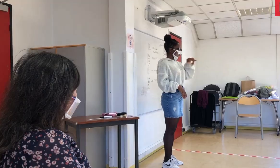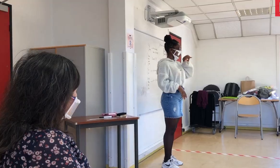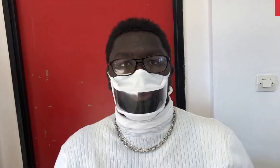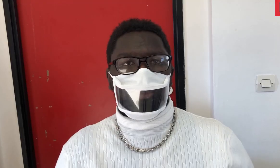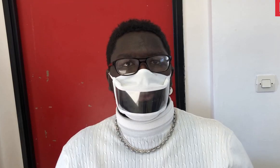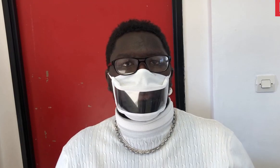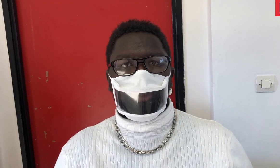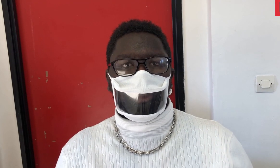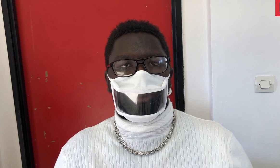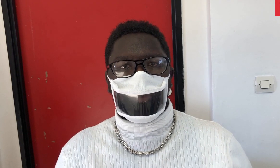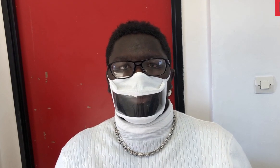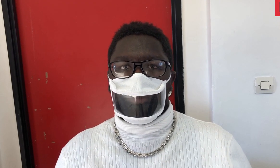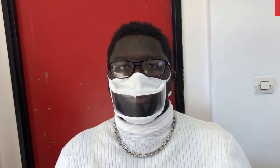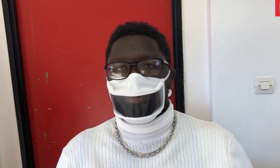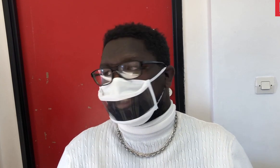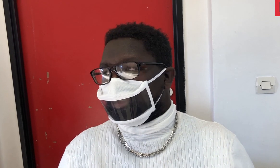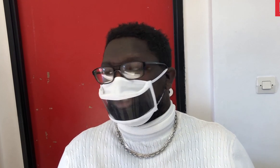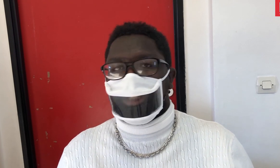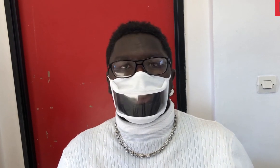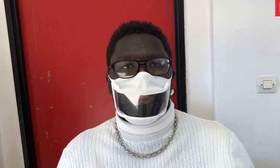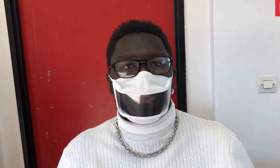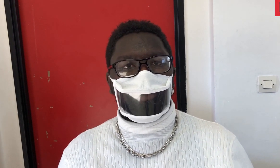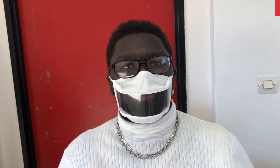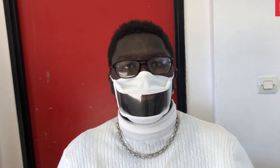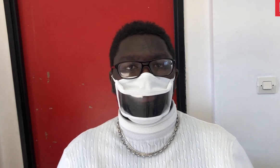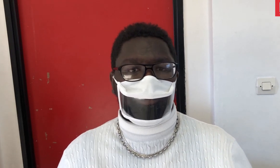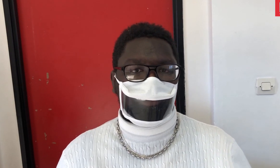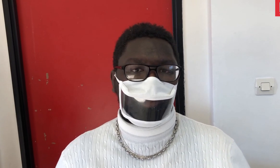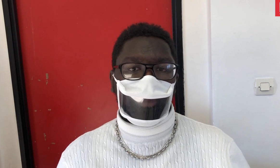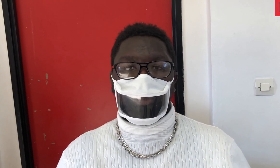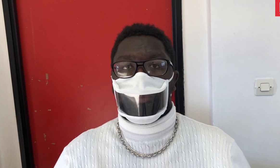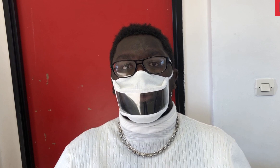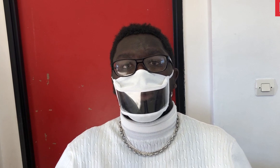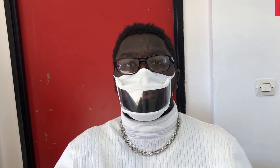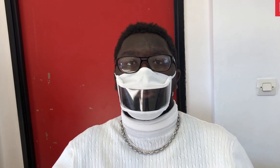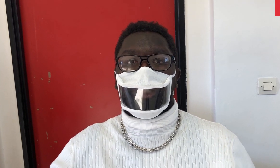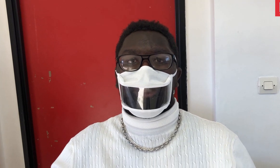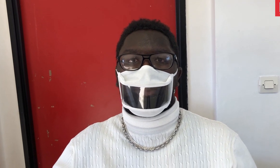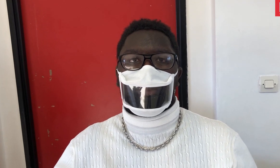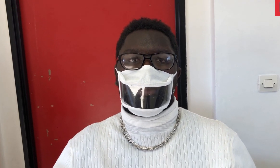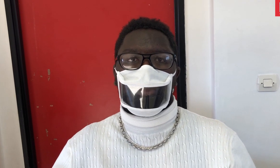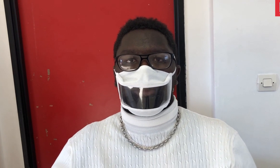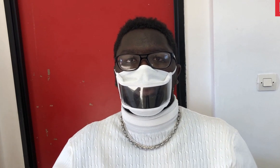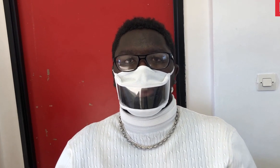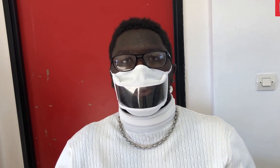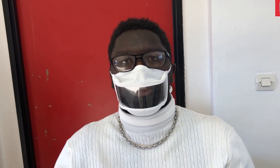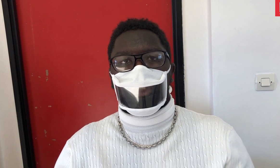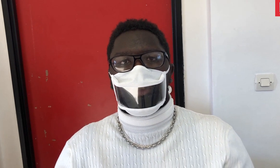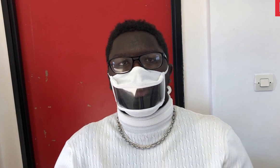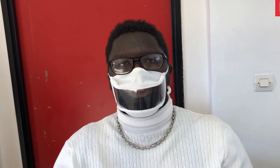que je puisse apprendre un petit peu la langue des signes, pour que, pour moi, plus tard, en tant qu'éducateur, j'ai